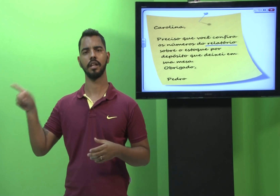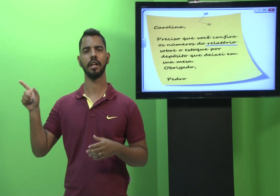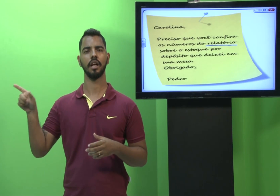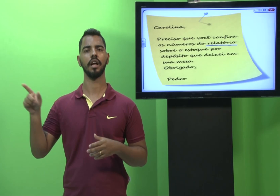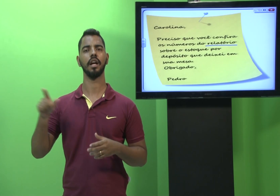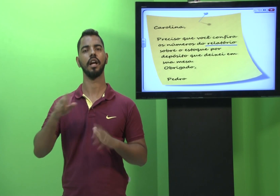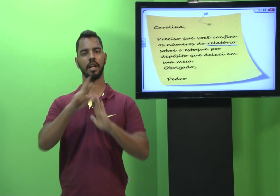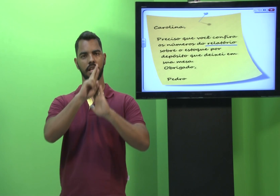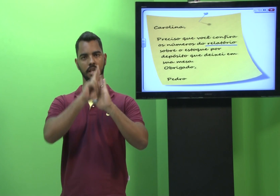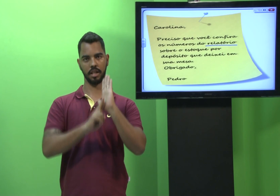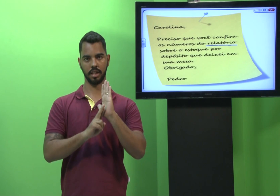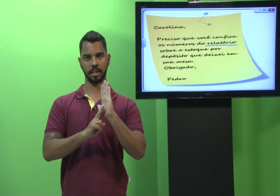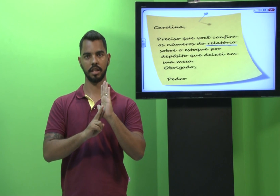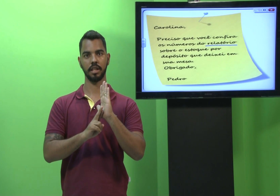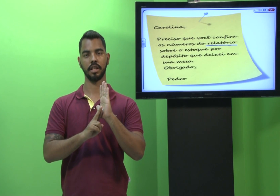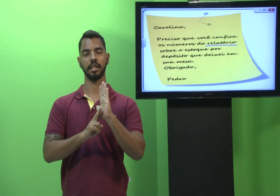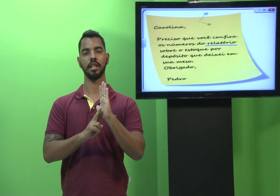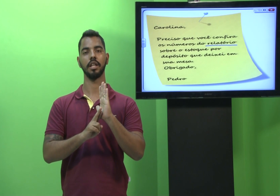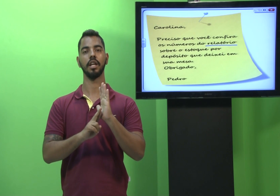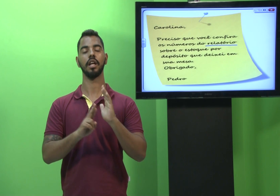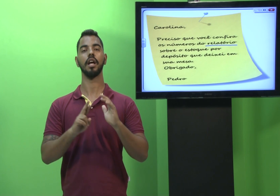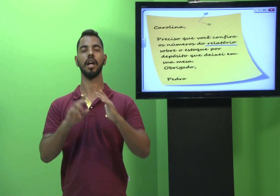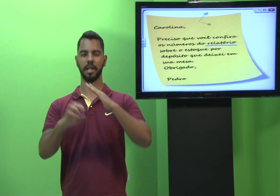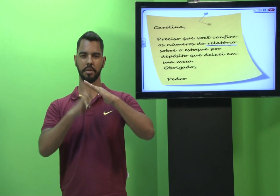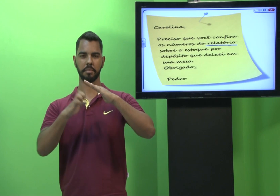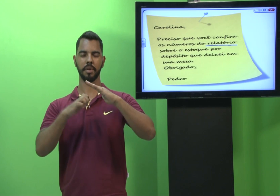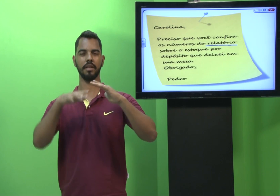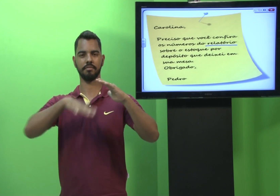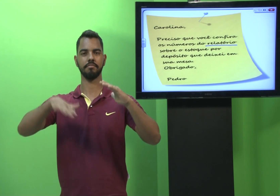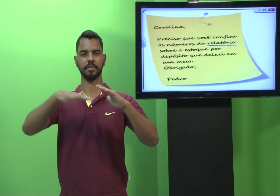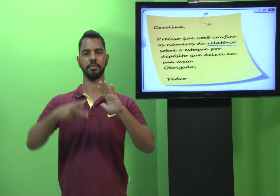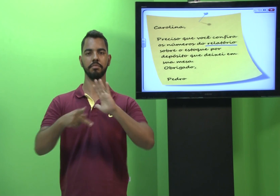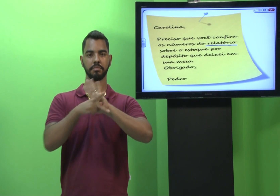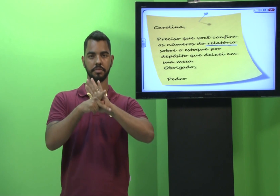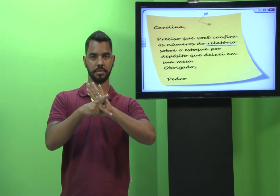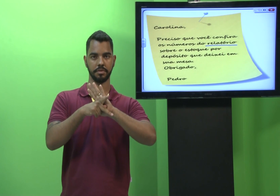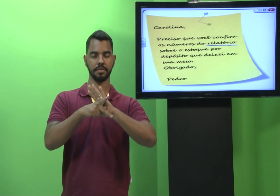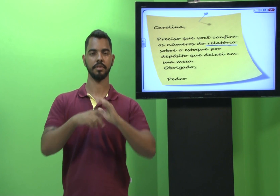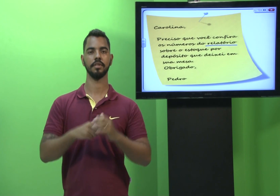redação, né, de um empresarial, só que de uma forma bem mais simples.